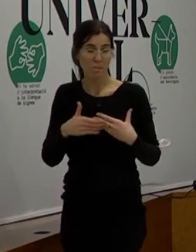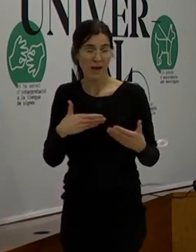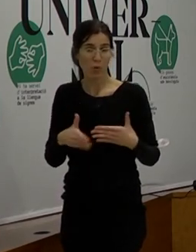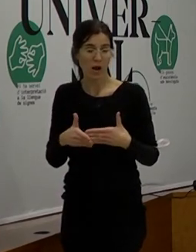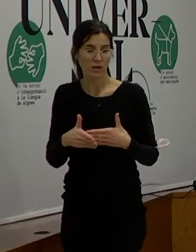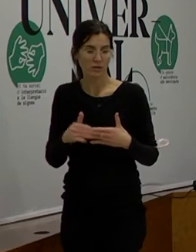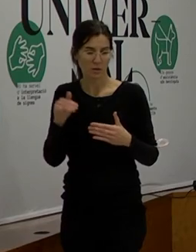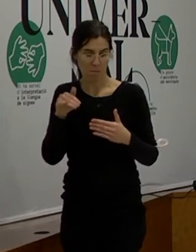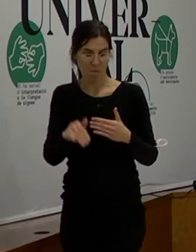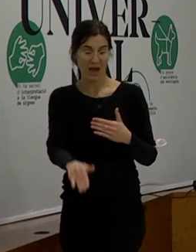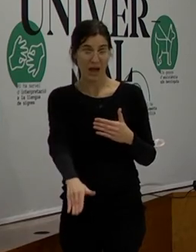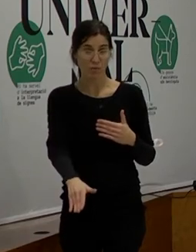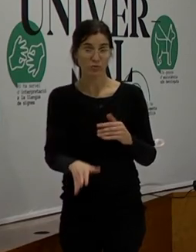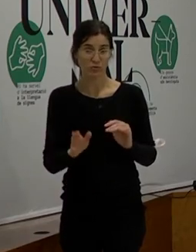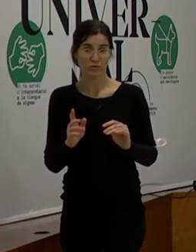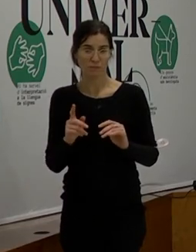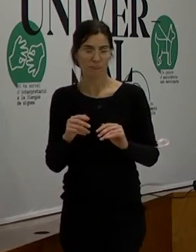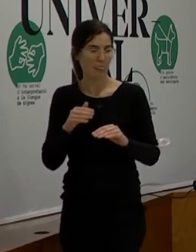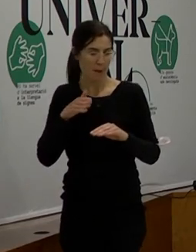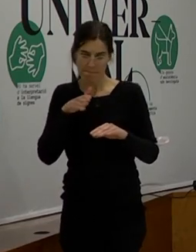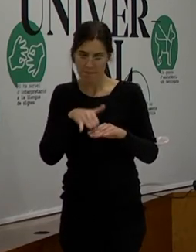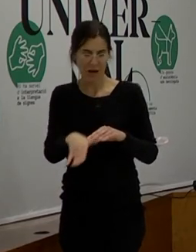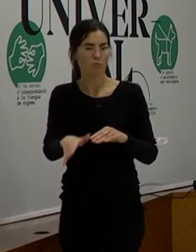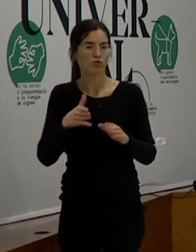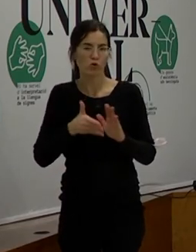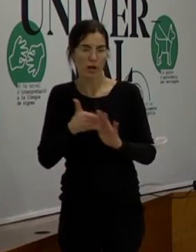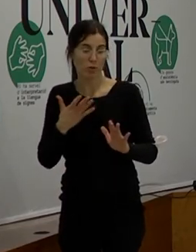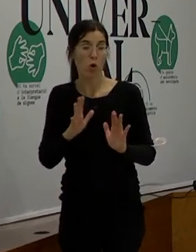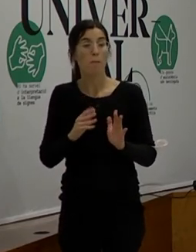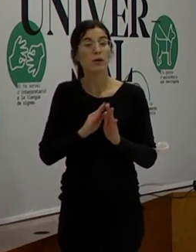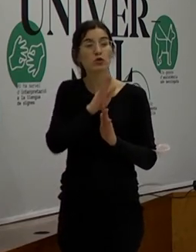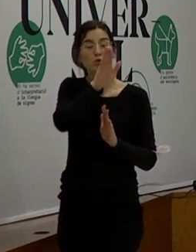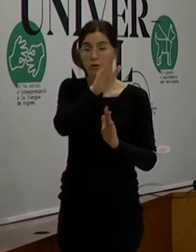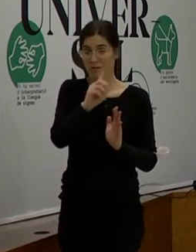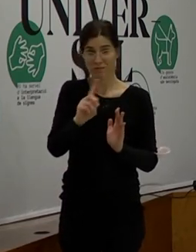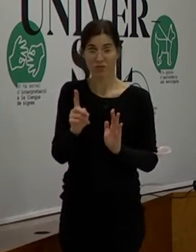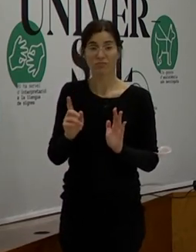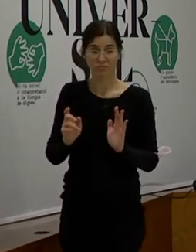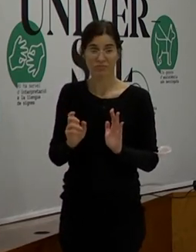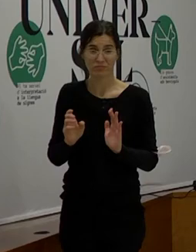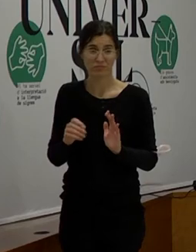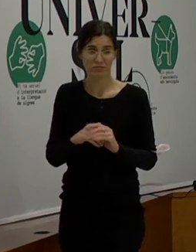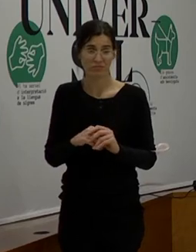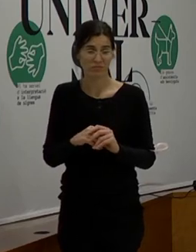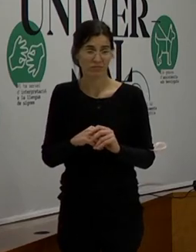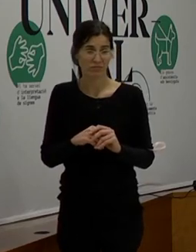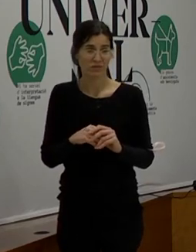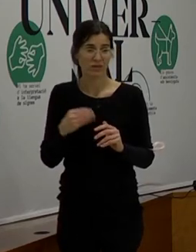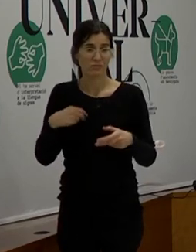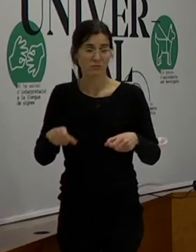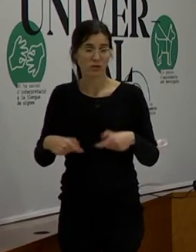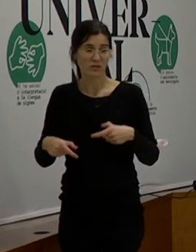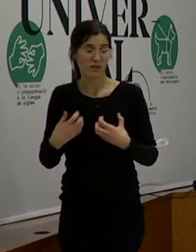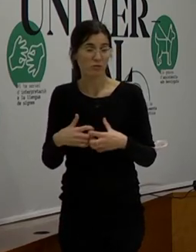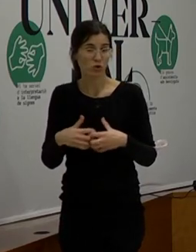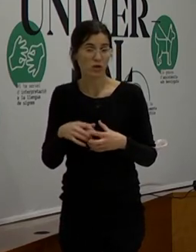manuales, bajamos toboganes súper rápido. Però subir ni con reductora. ¿Vale? O sigui, les cadires de motor sí